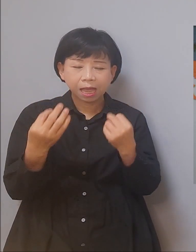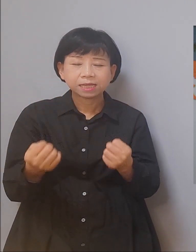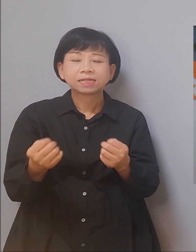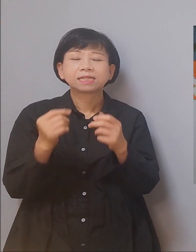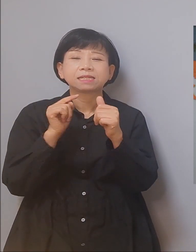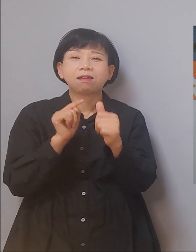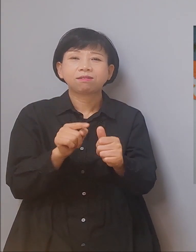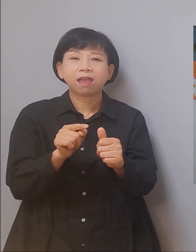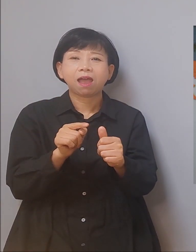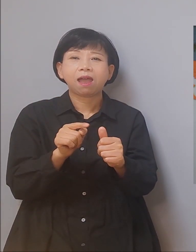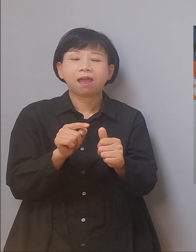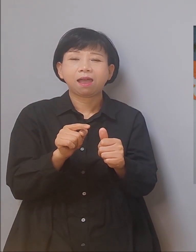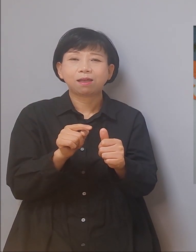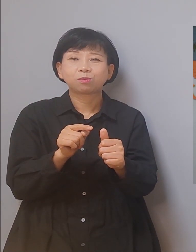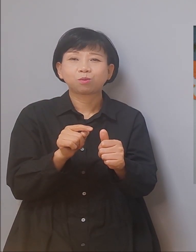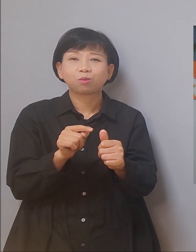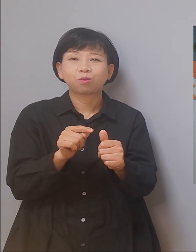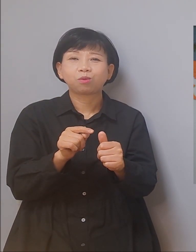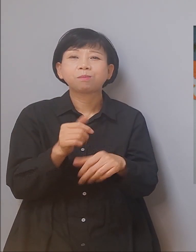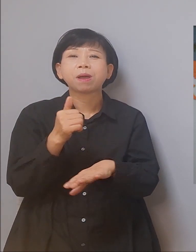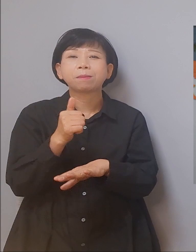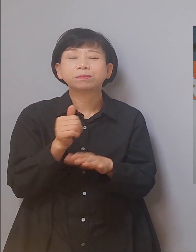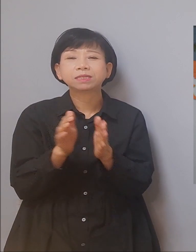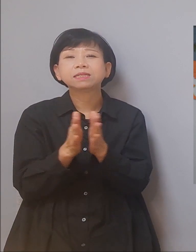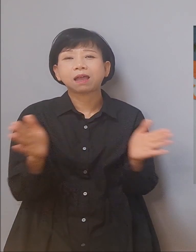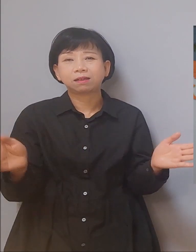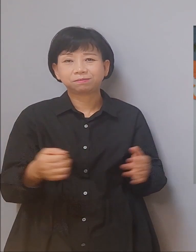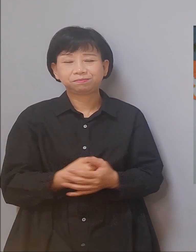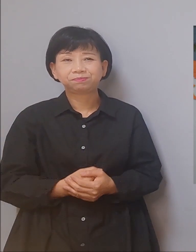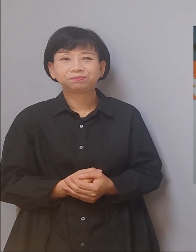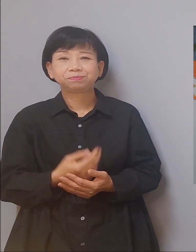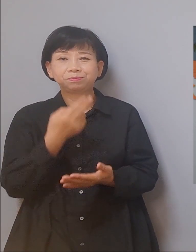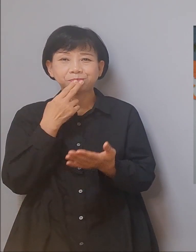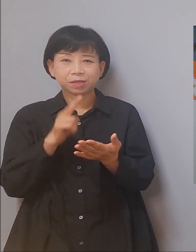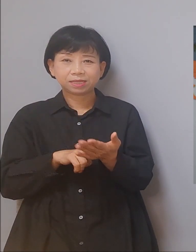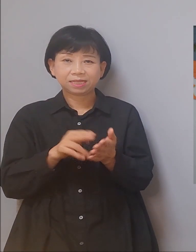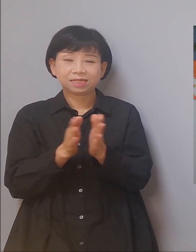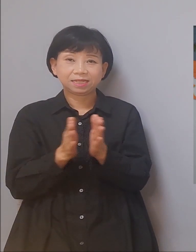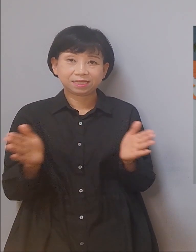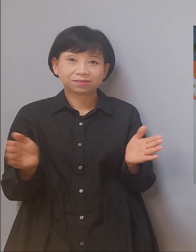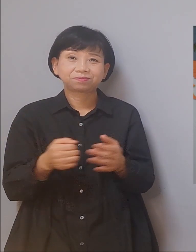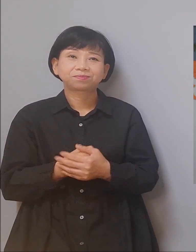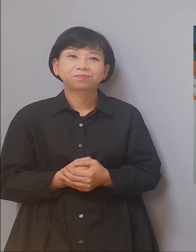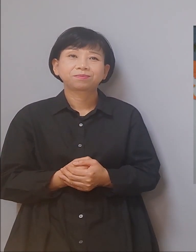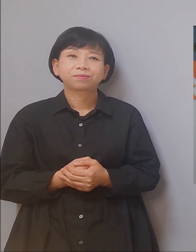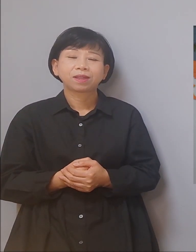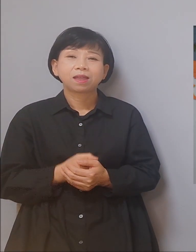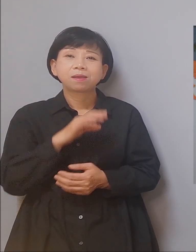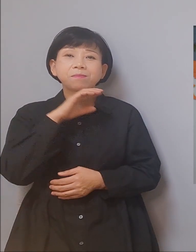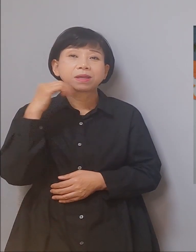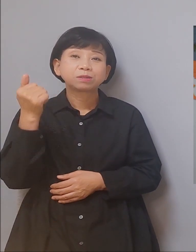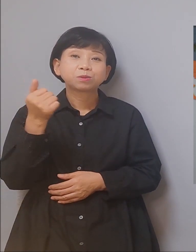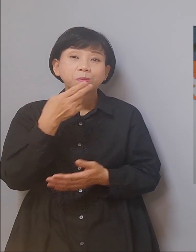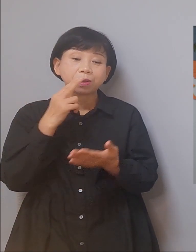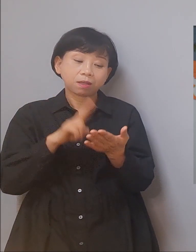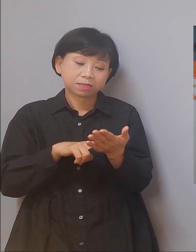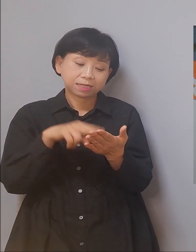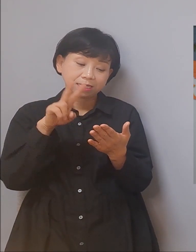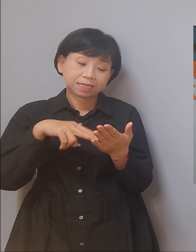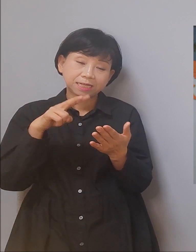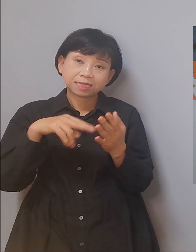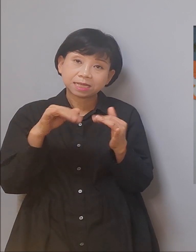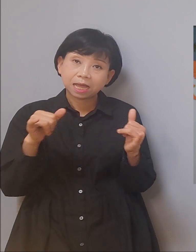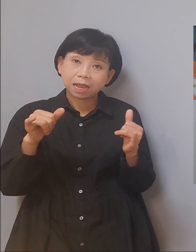라고 하면서 이 베드로 후서의 서신을 이제 시작합니다. 왜냐하면 지금 이 베드로의 서신을 읽고 있는